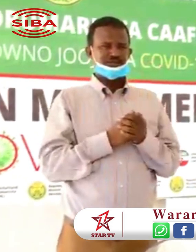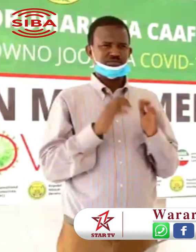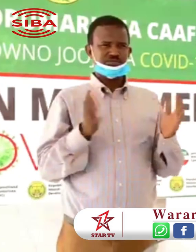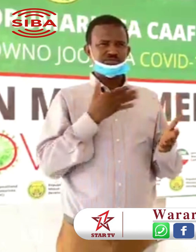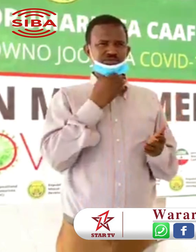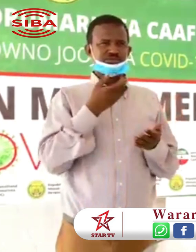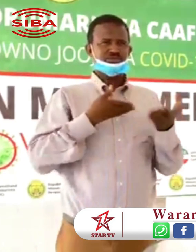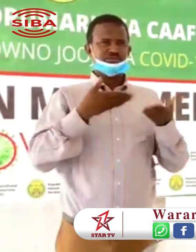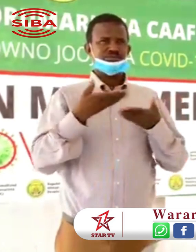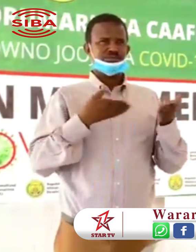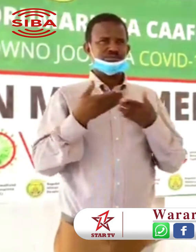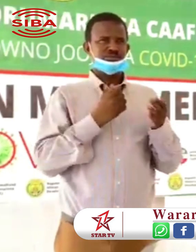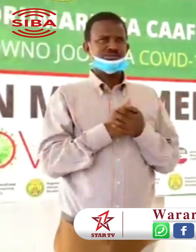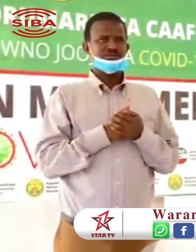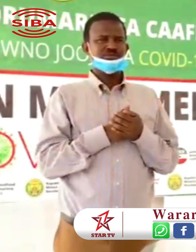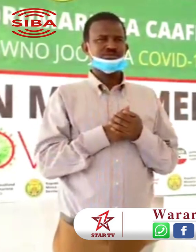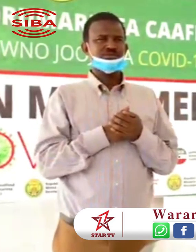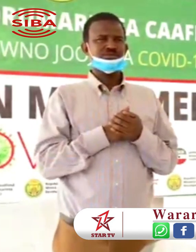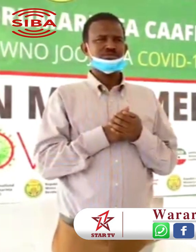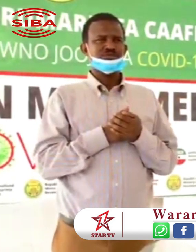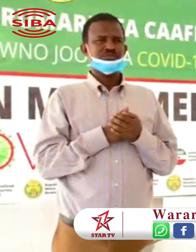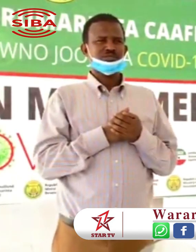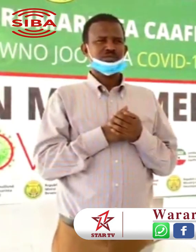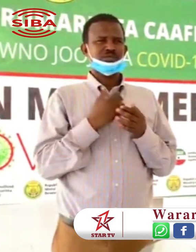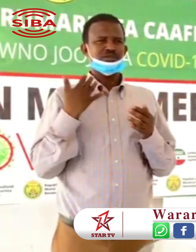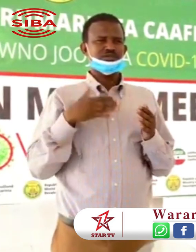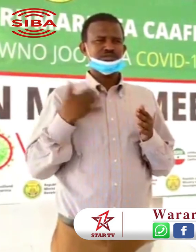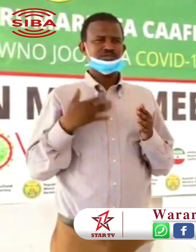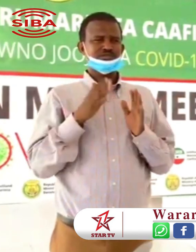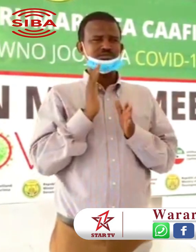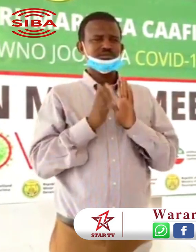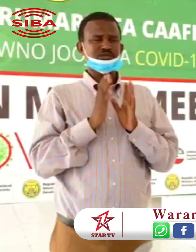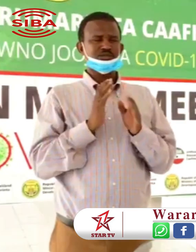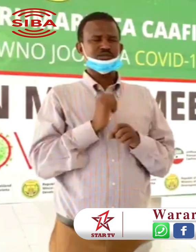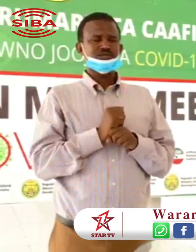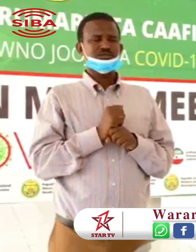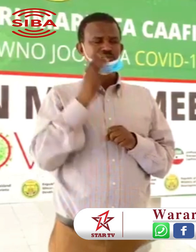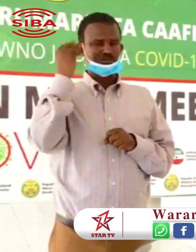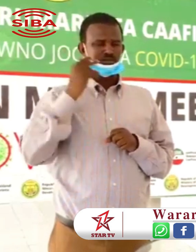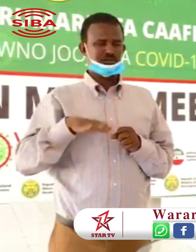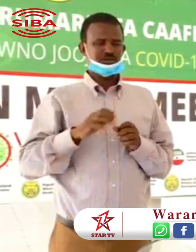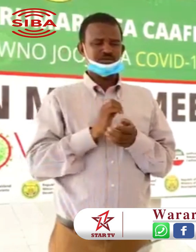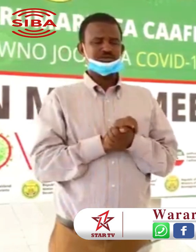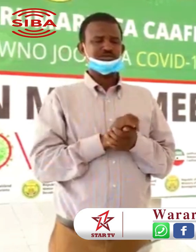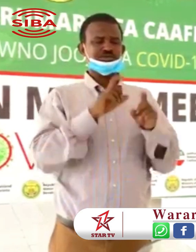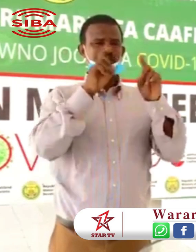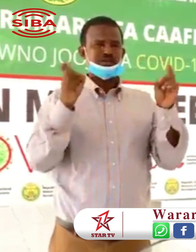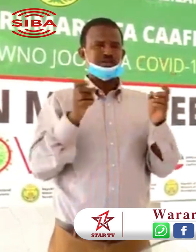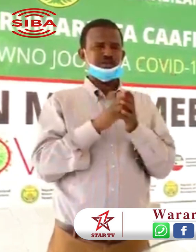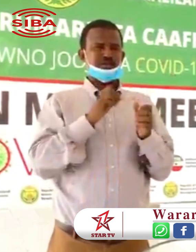wadaago sidii caadada ahayd dadka reer Soomaaliland xaaladda ay marayso